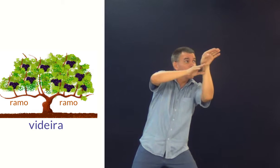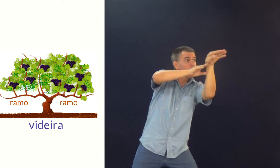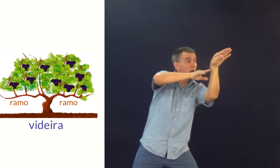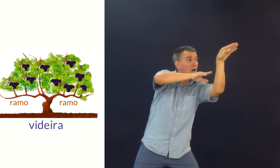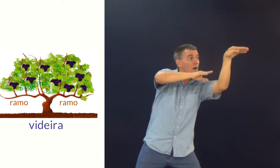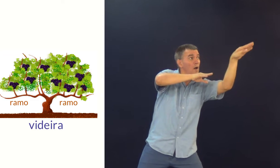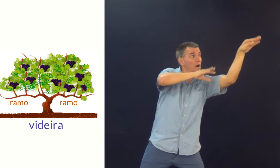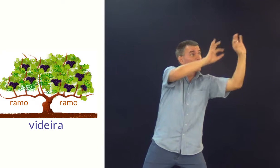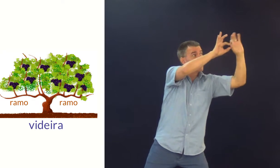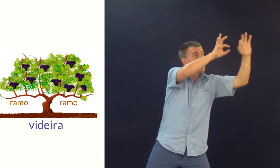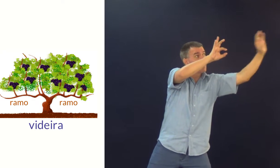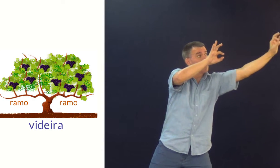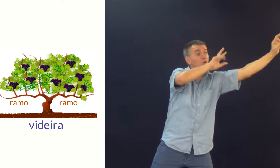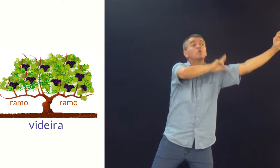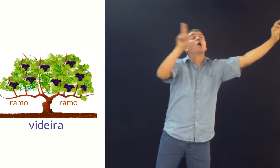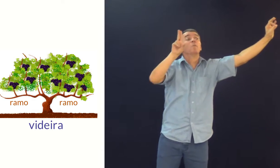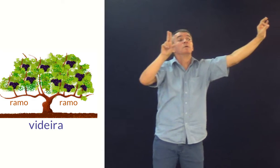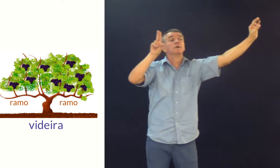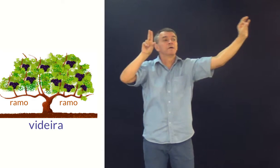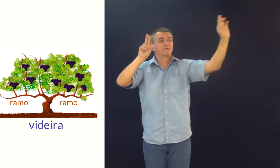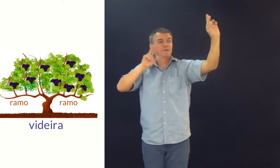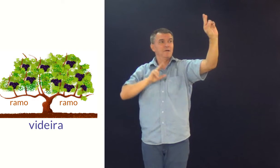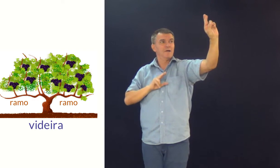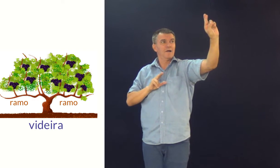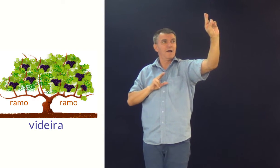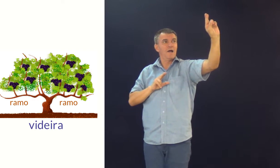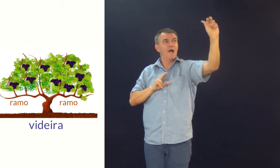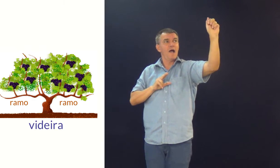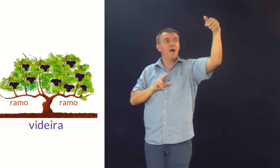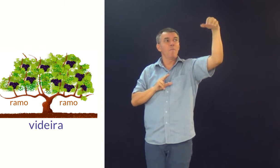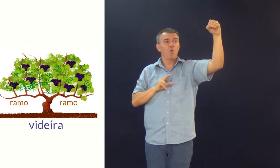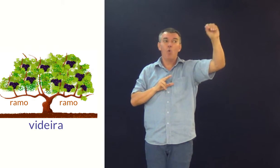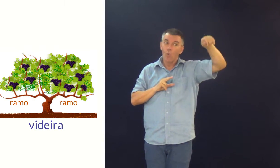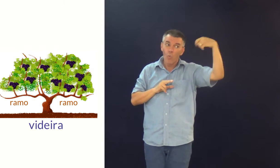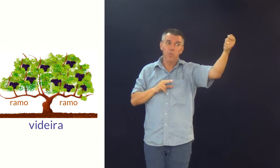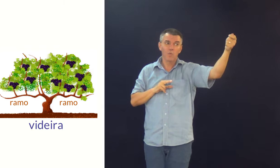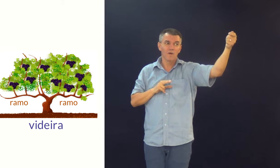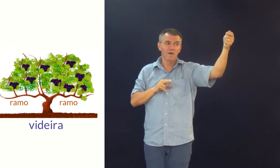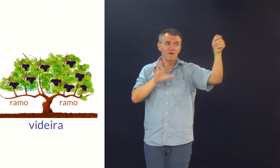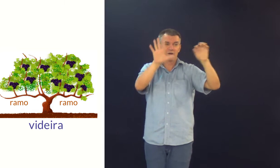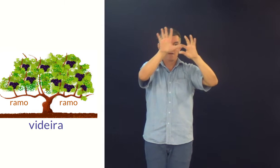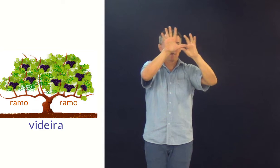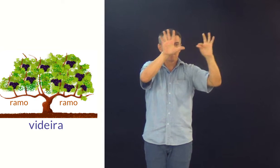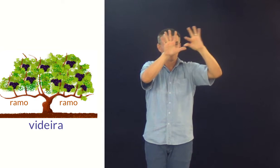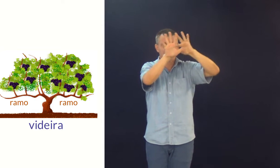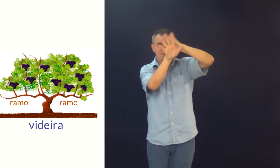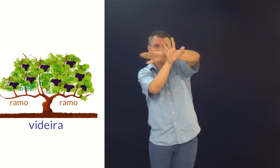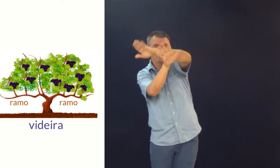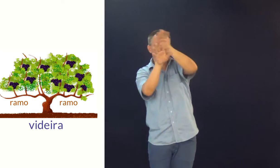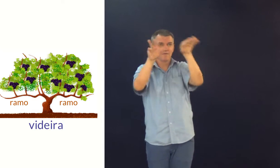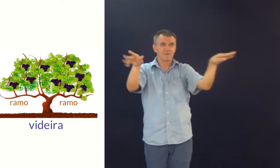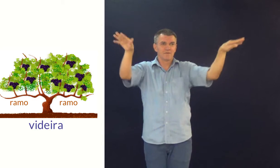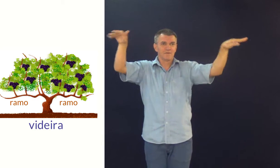galho sim é um ramo o galho da árvore é um ramo no conjunto as partes da árvore está